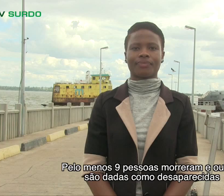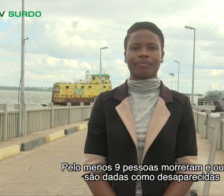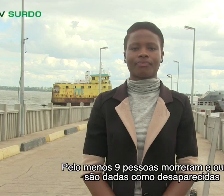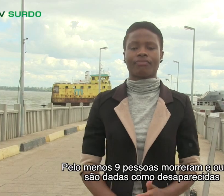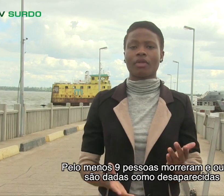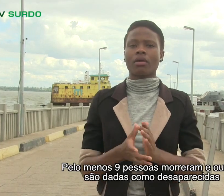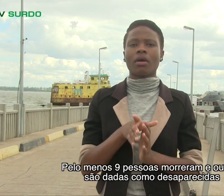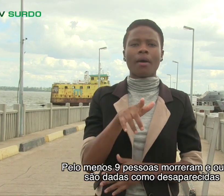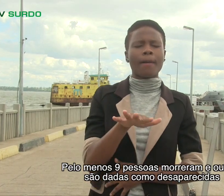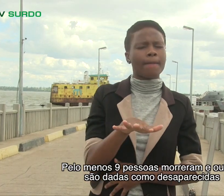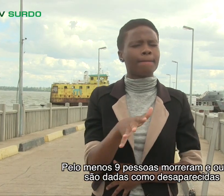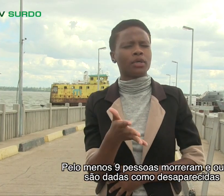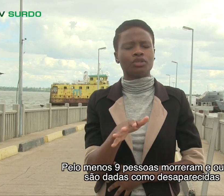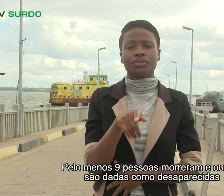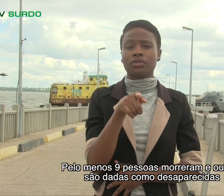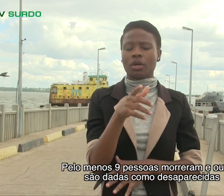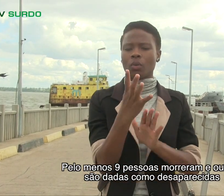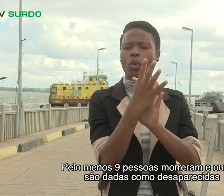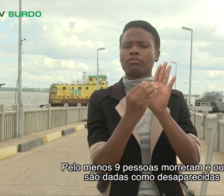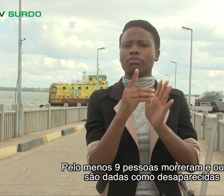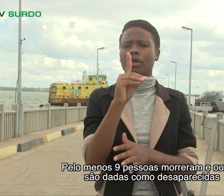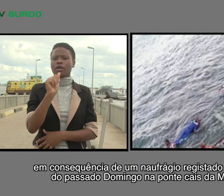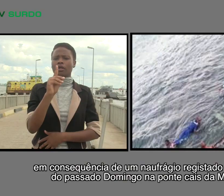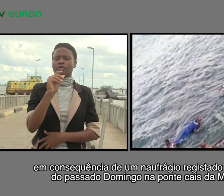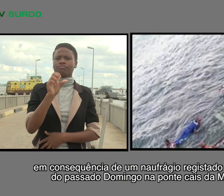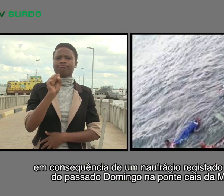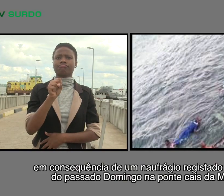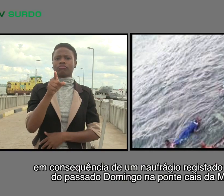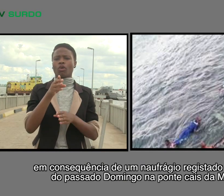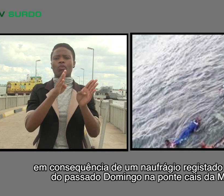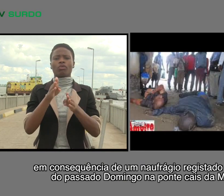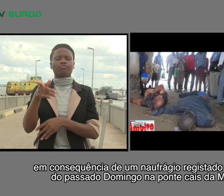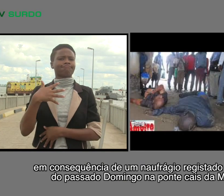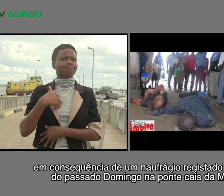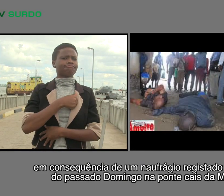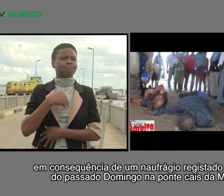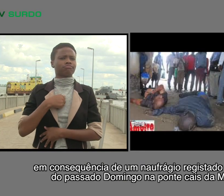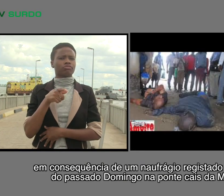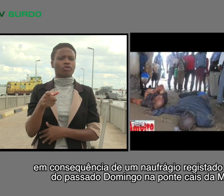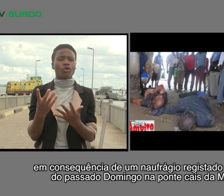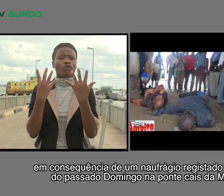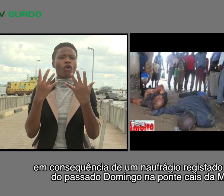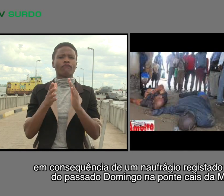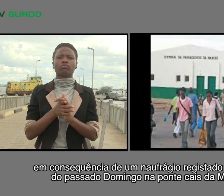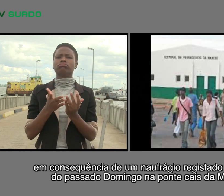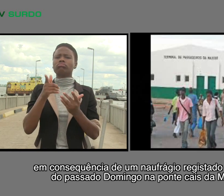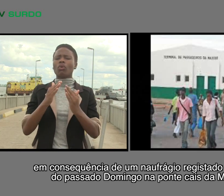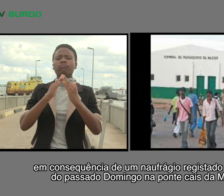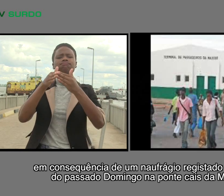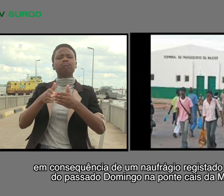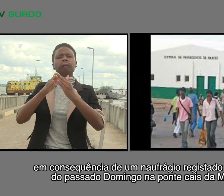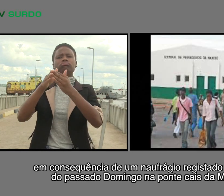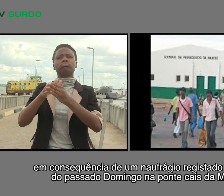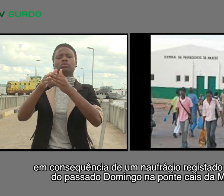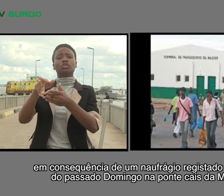Nove pessoas moreram e outras são dadas como desaparecidas em consequência de um naufrágio registrado na manhã do passado domingo na